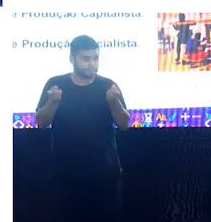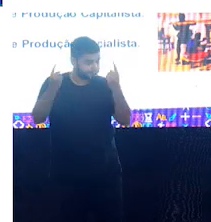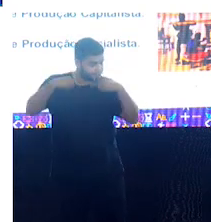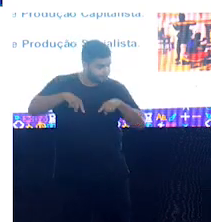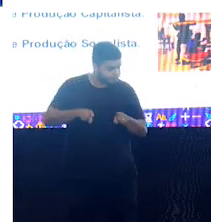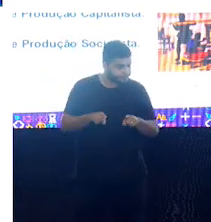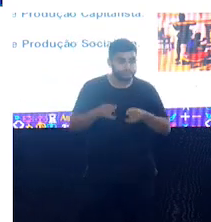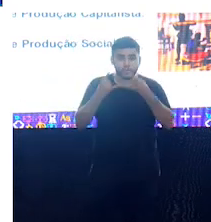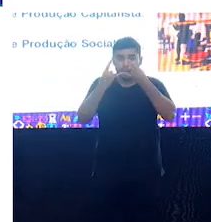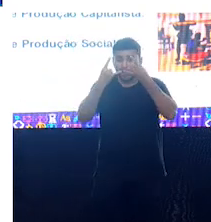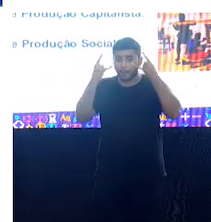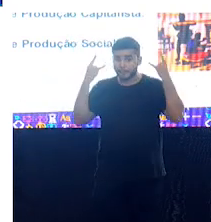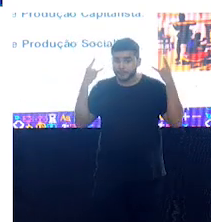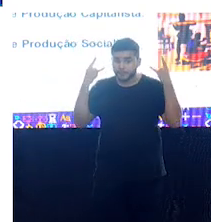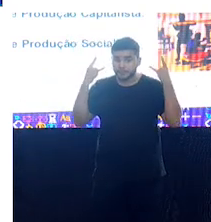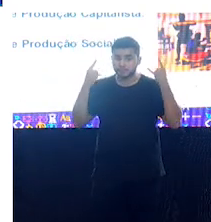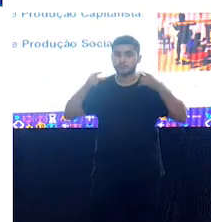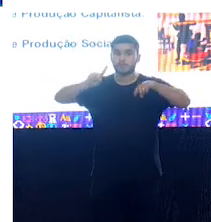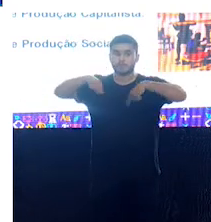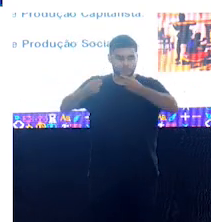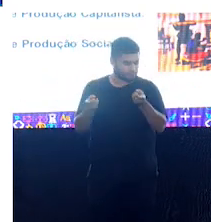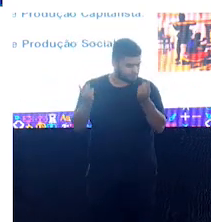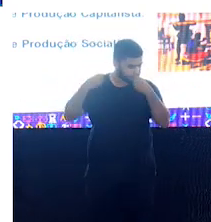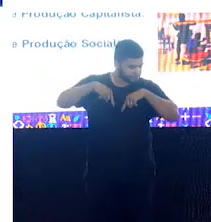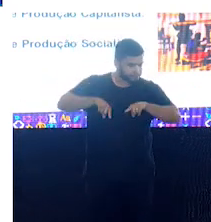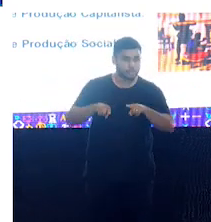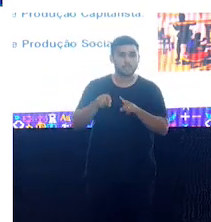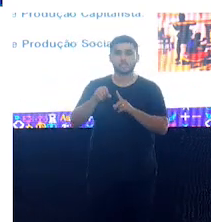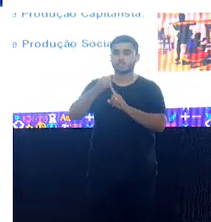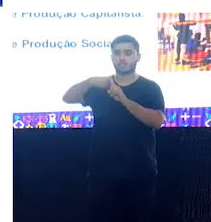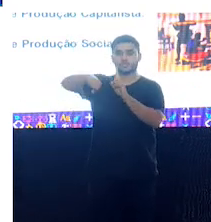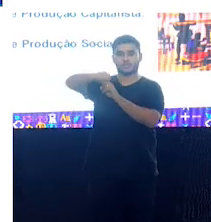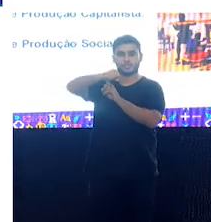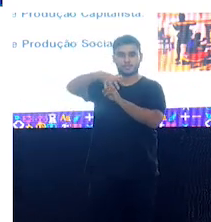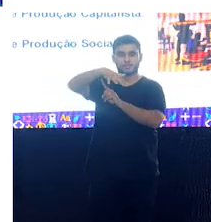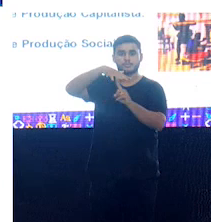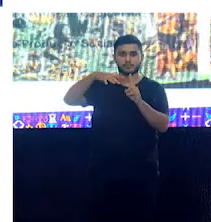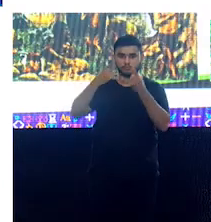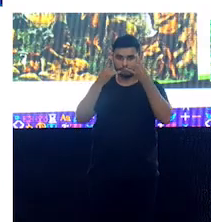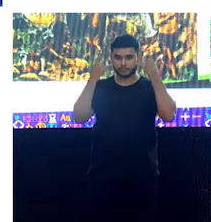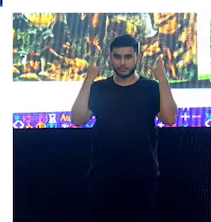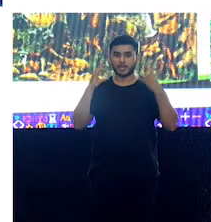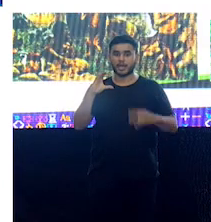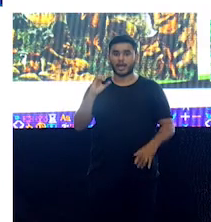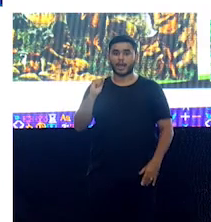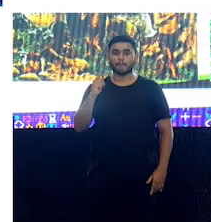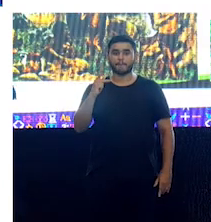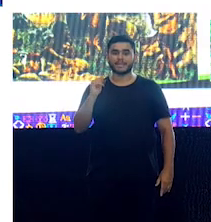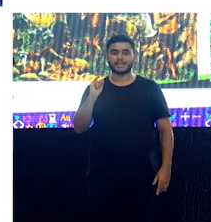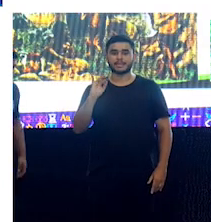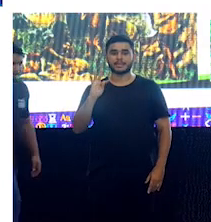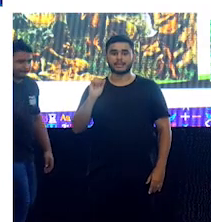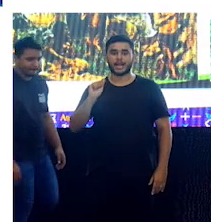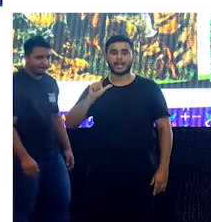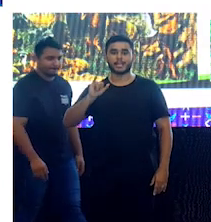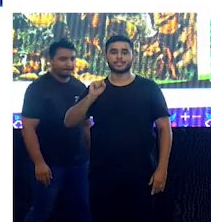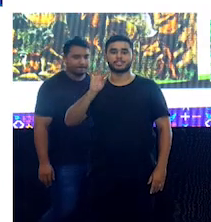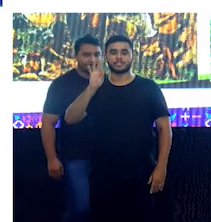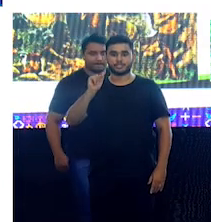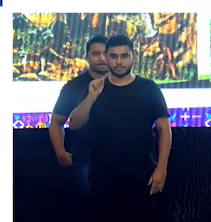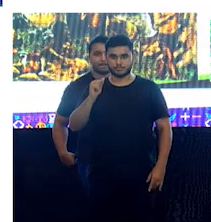na perspectiva lá do barbudo alemão, o Marx, tá bom? Modo de produção